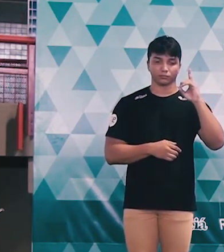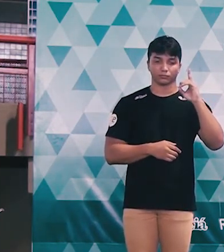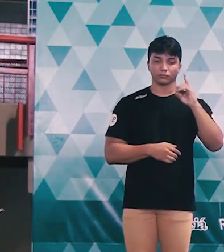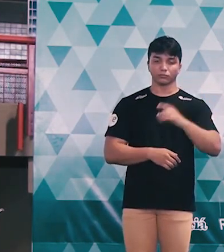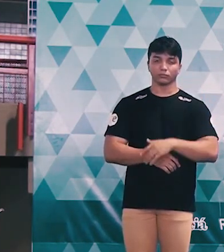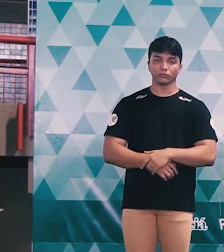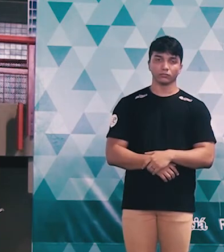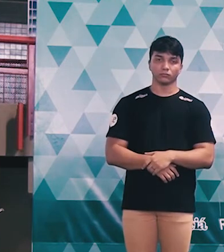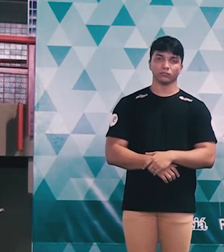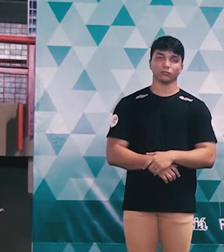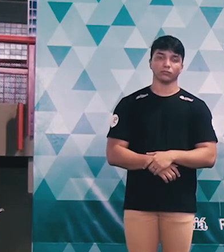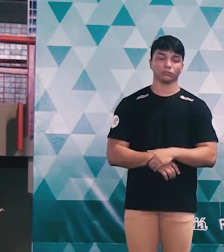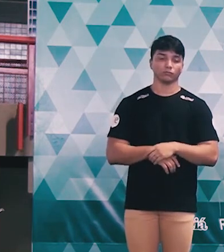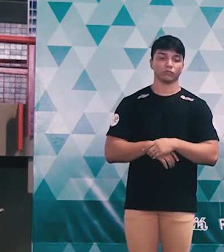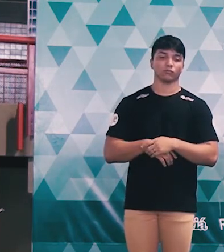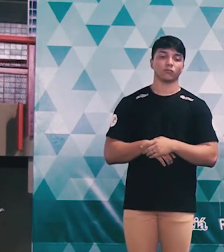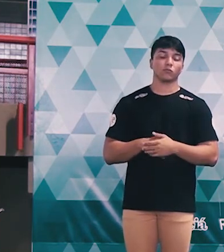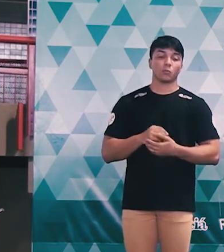é 5.